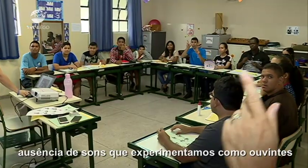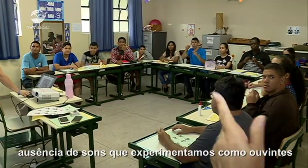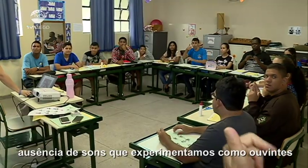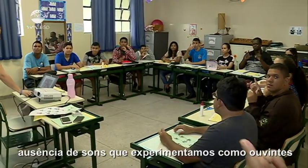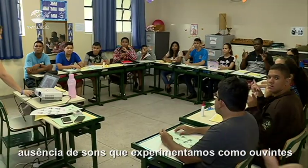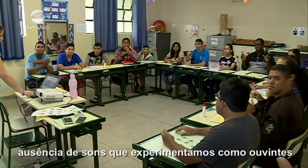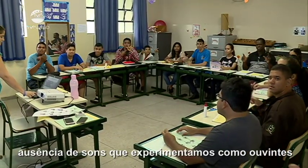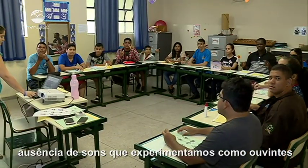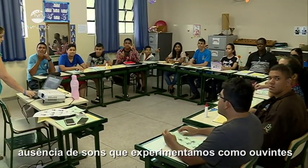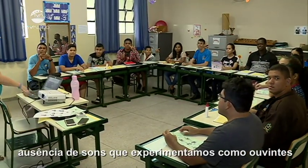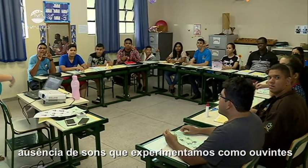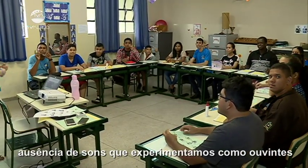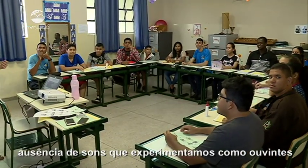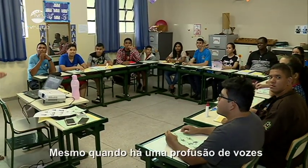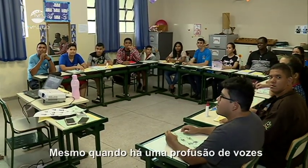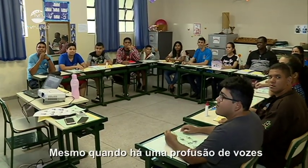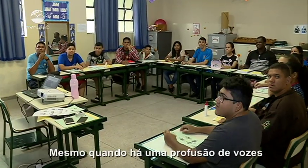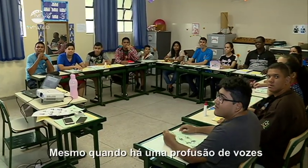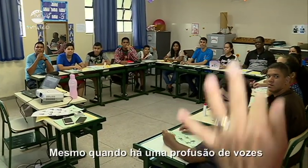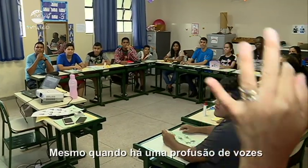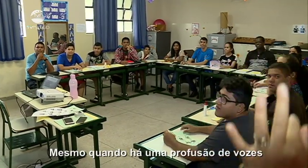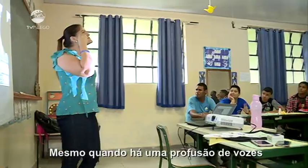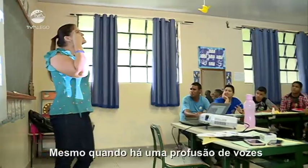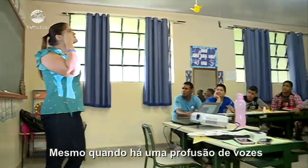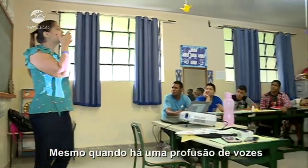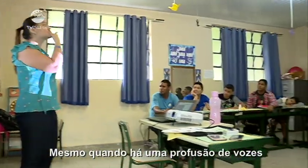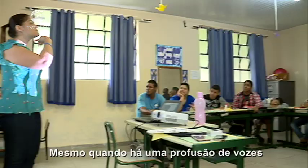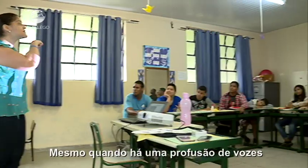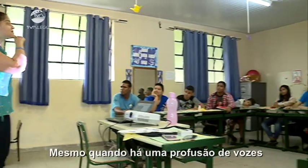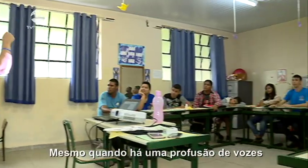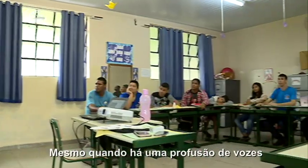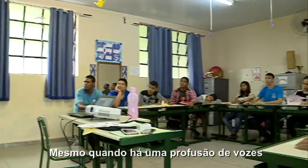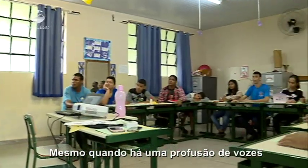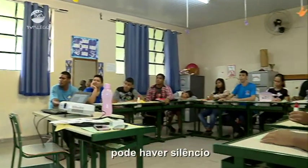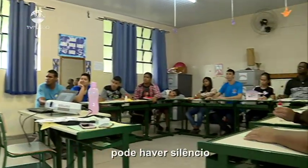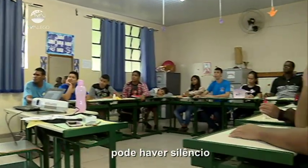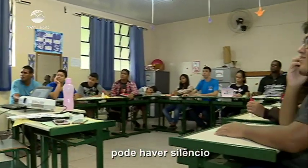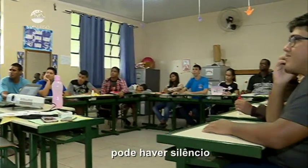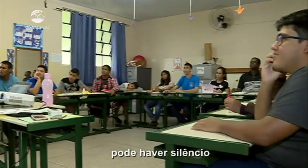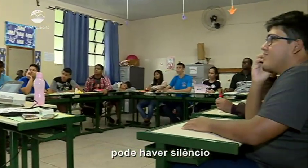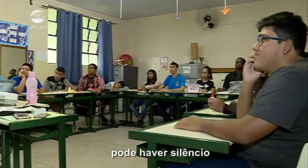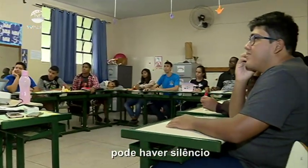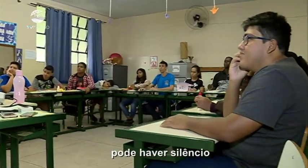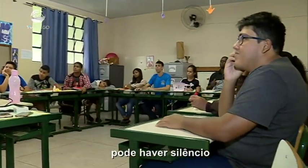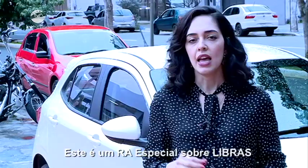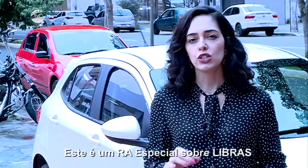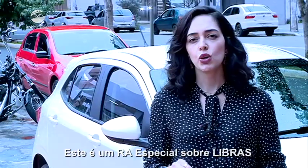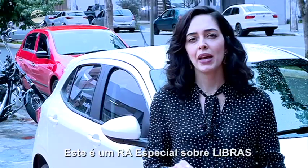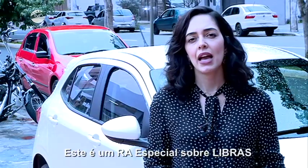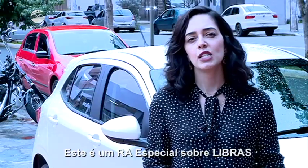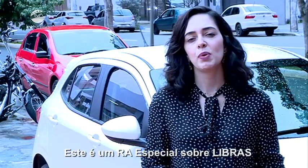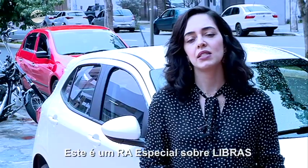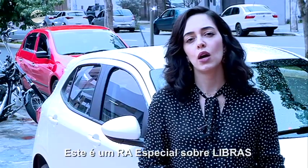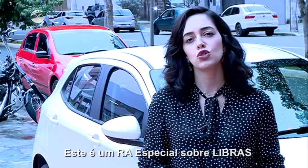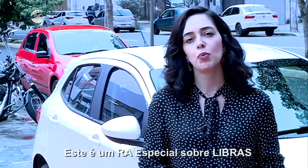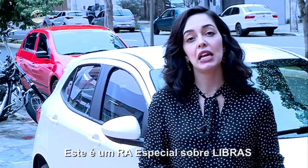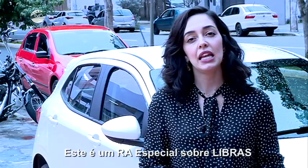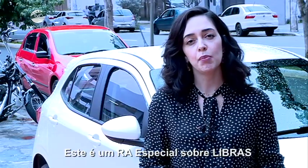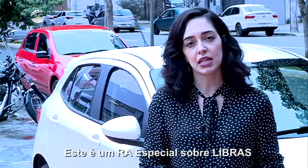experimentamos como ouvintes. Mesmo quando há uma profusão de vozes, pode haver silêncio. Este é um RA especial sobre Libras, a